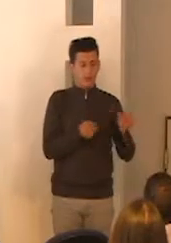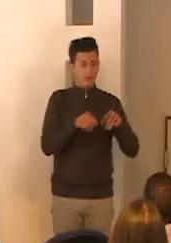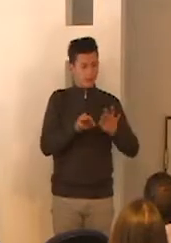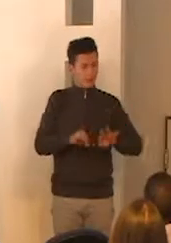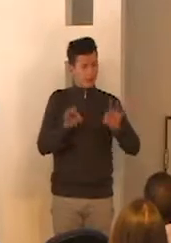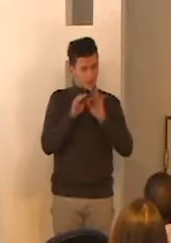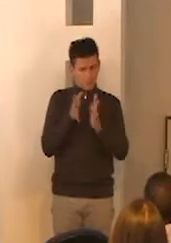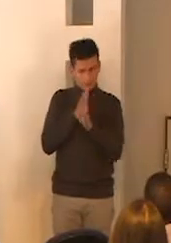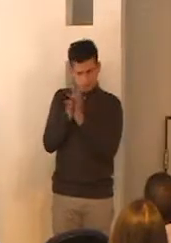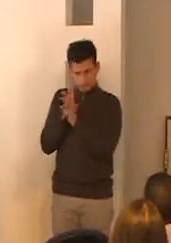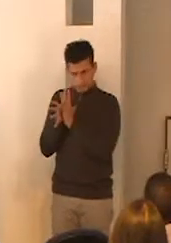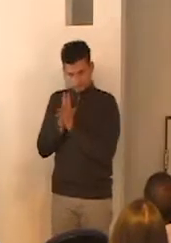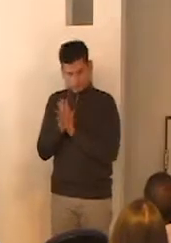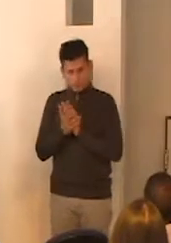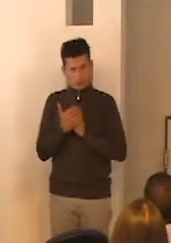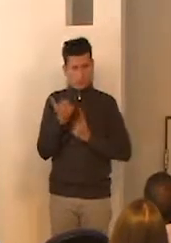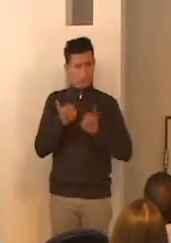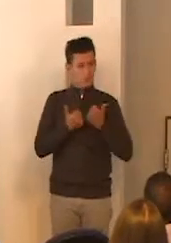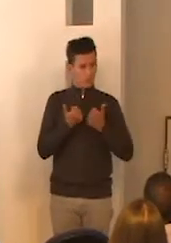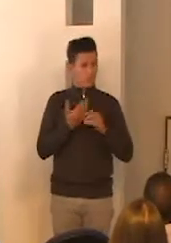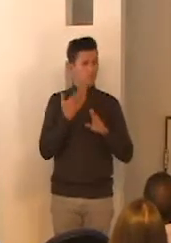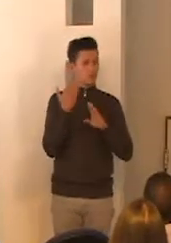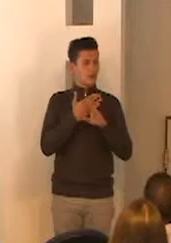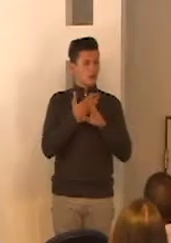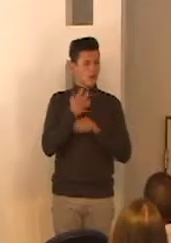mencionar cómo los problemas de oralidad